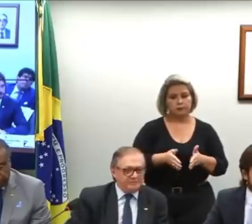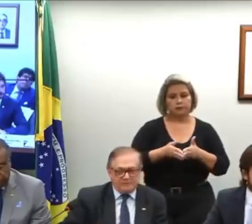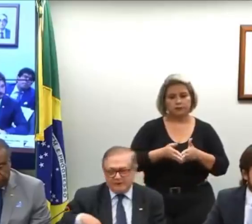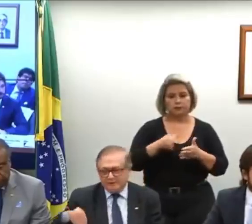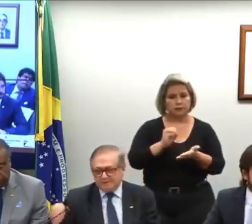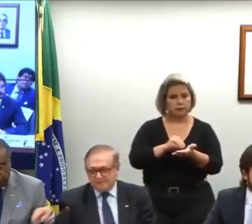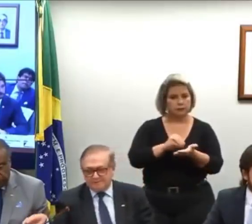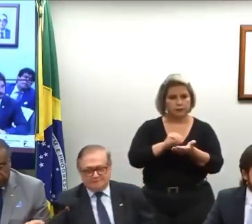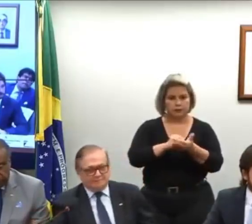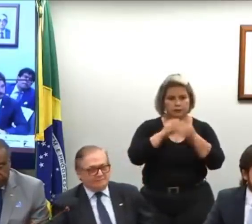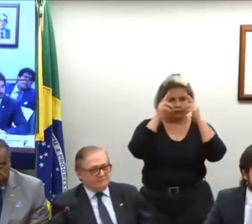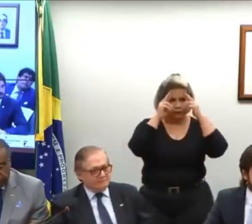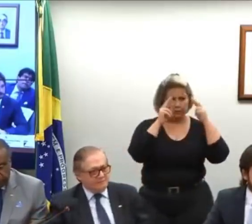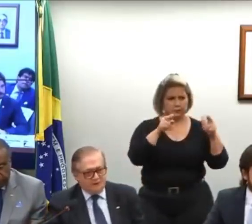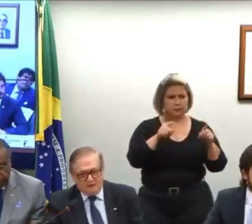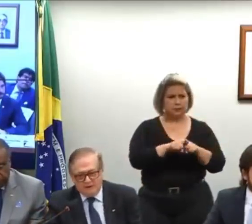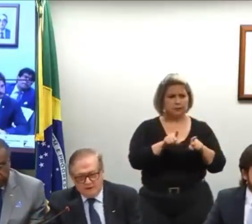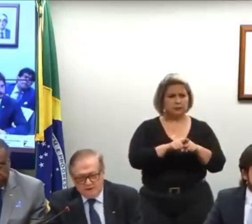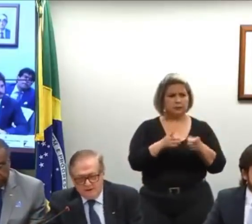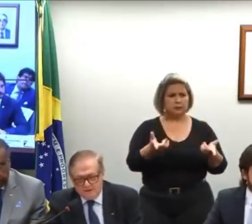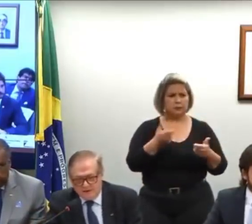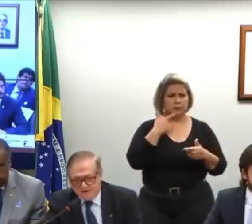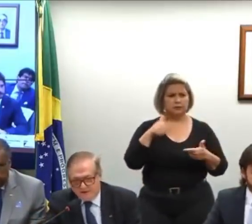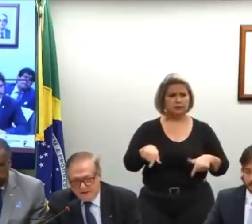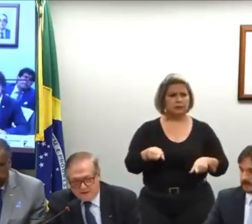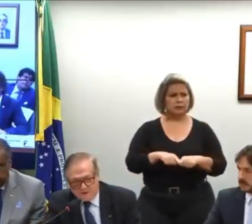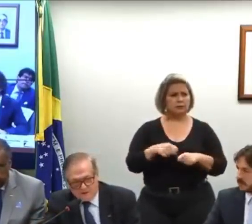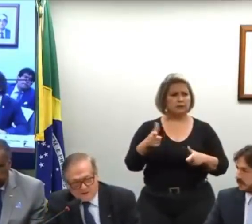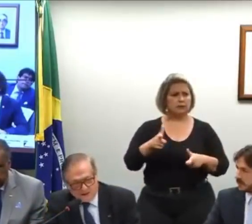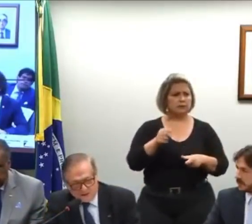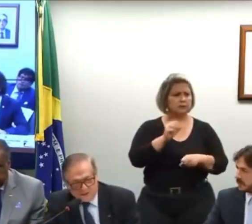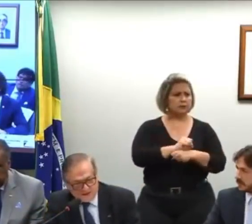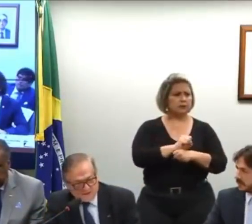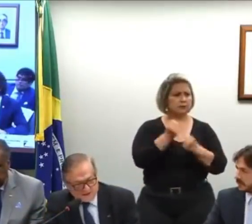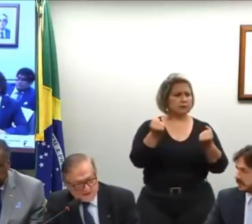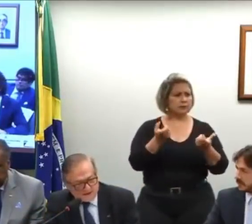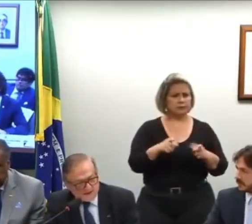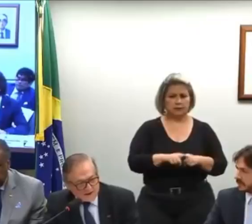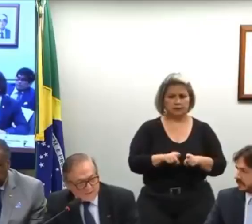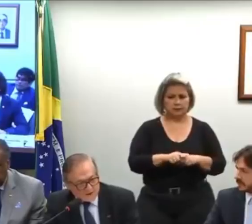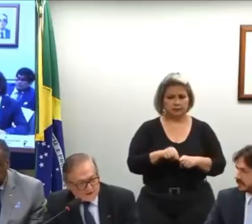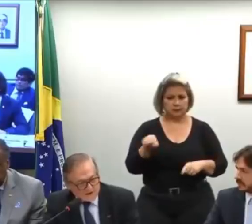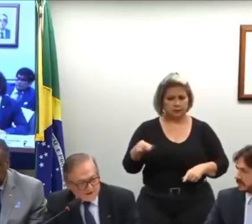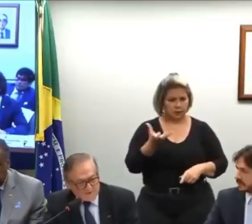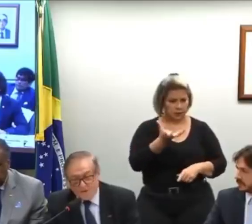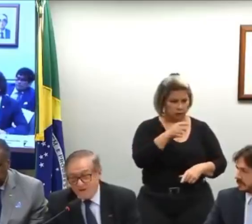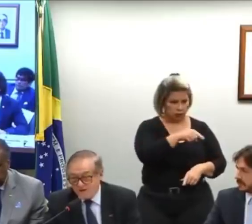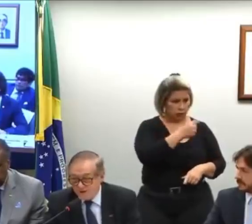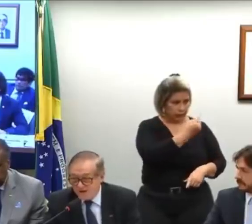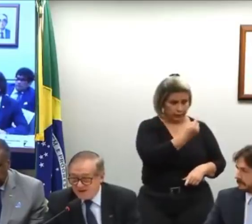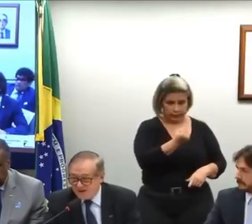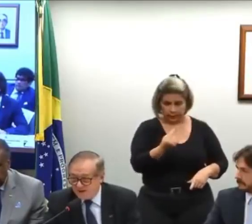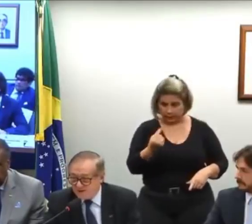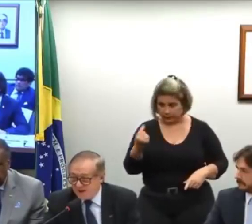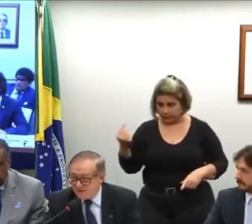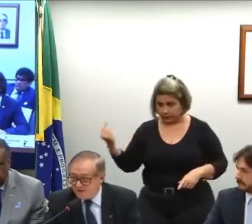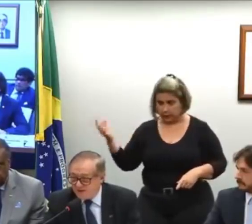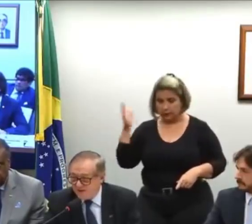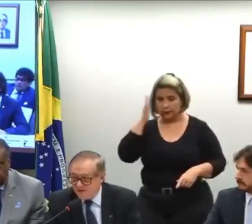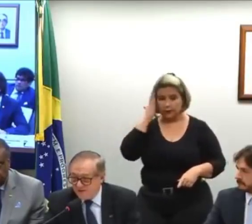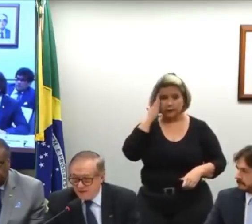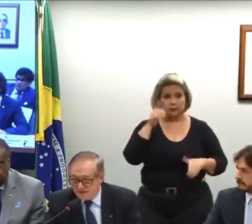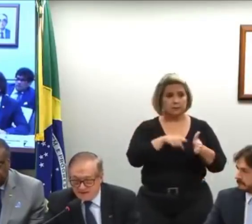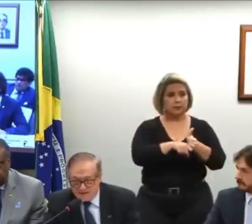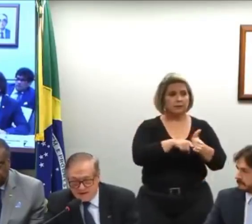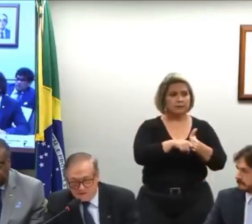parlamento e só temos nossa incapacidade de estar nessa pasta a senhora quer ouvir cada um na minha secretarias pode porque são eles que têm os dados